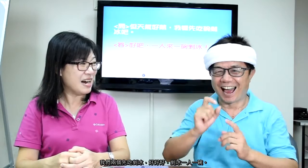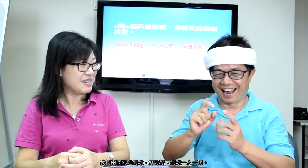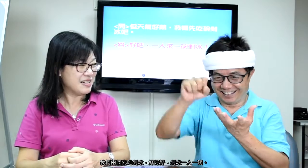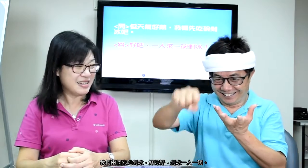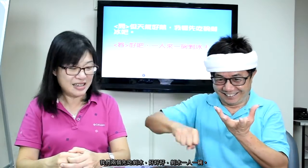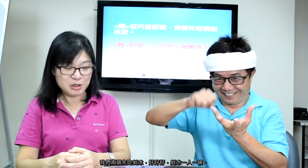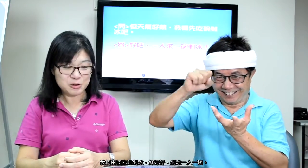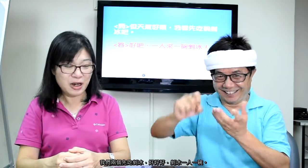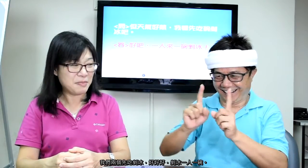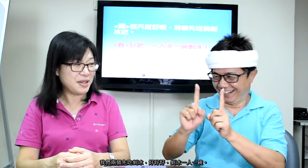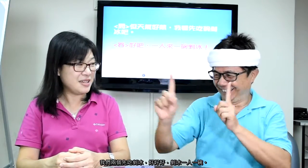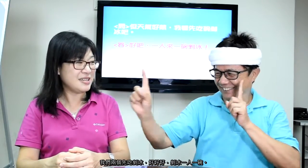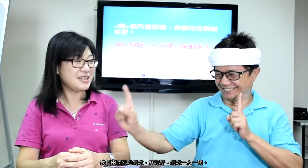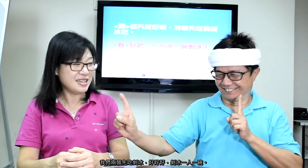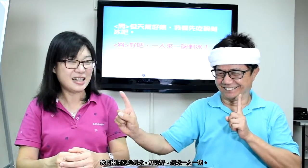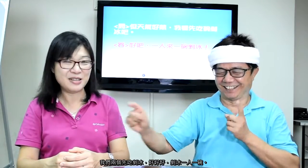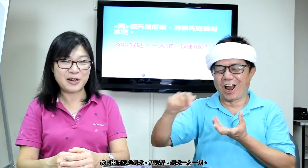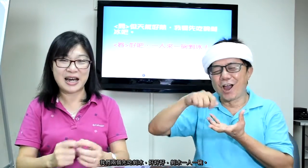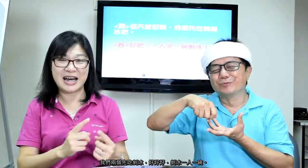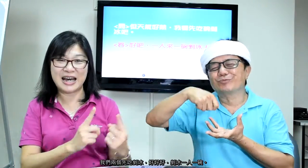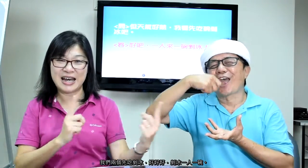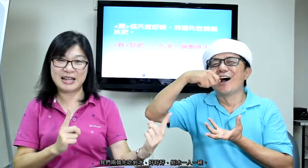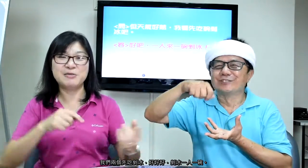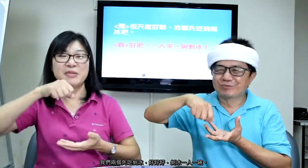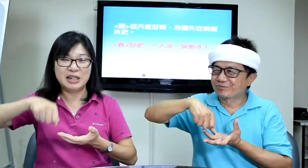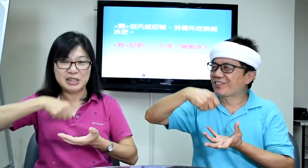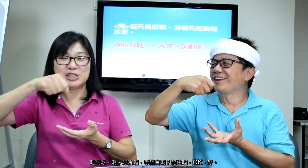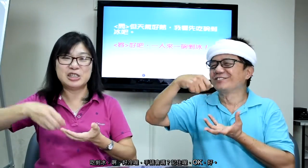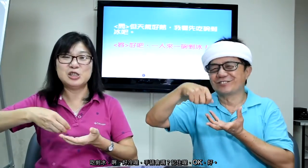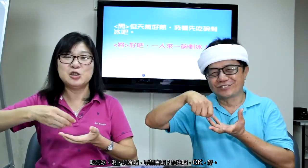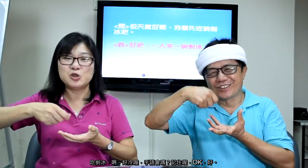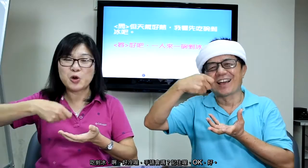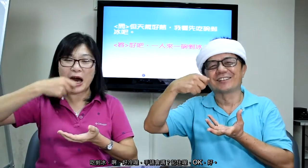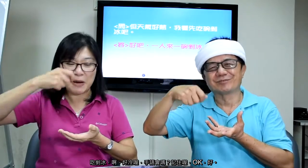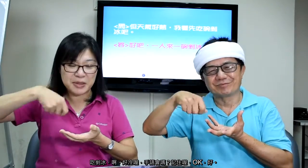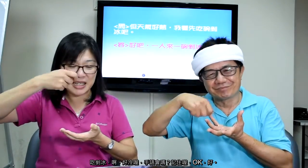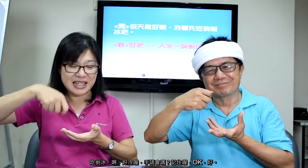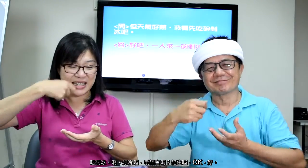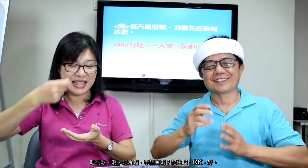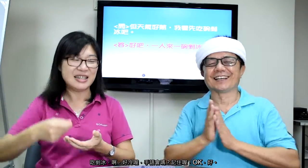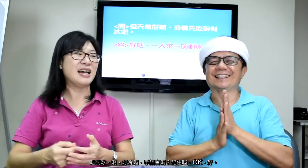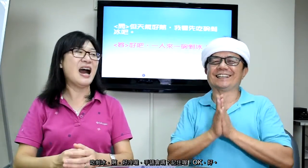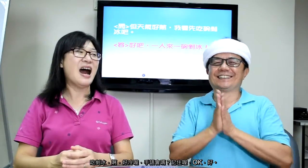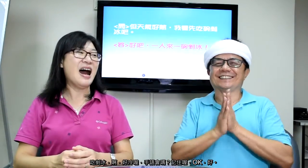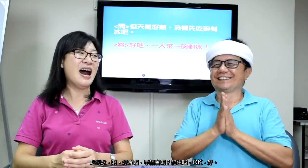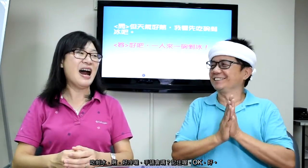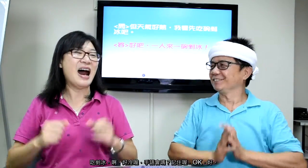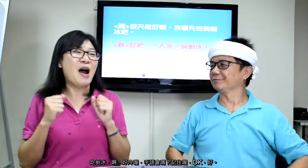好，串冰一人一碗，吃串冰啊，好